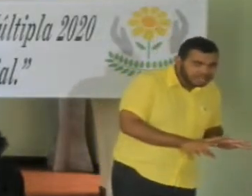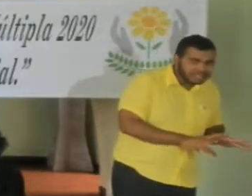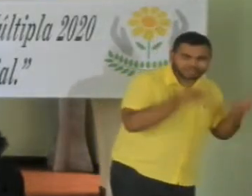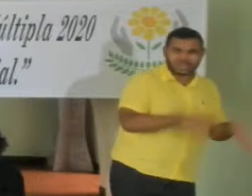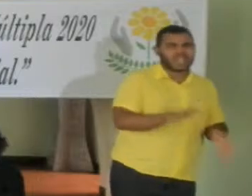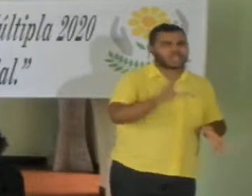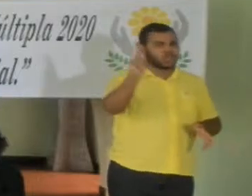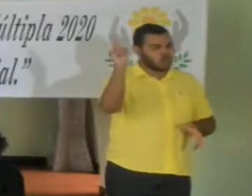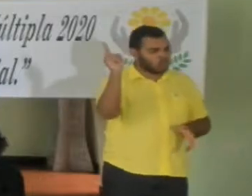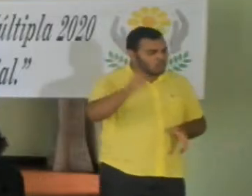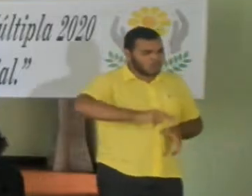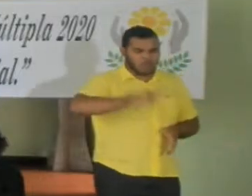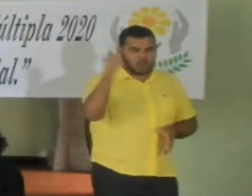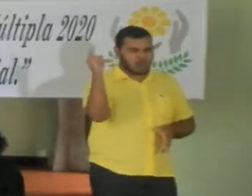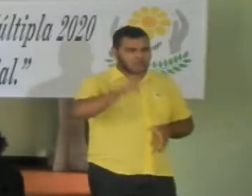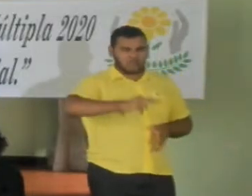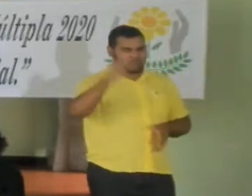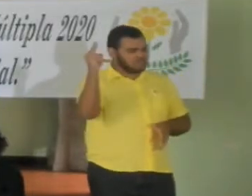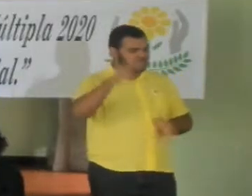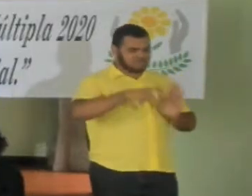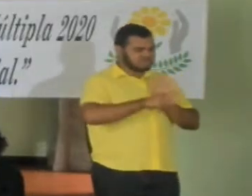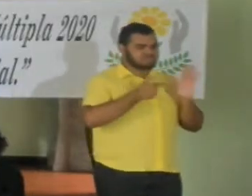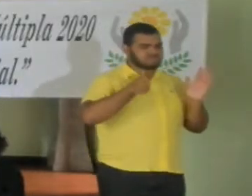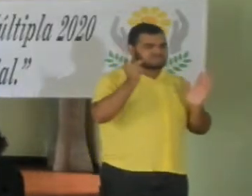Desistir nunca, isso não é o nosso ideal.